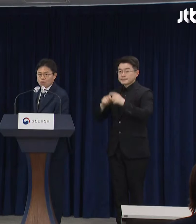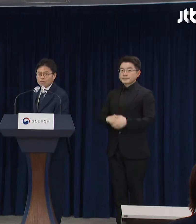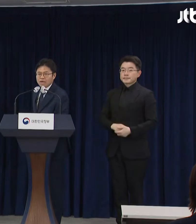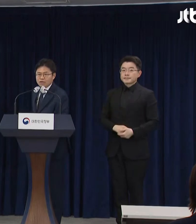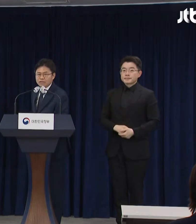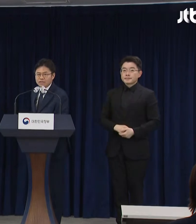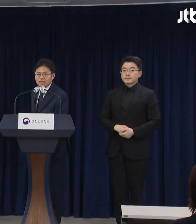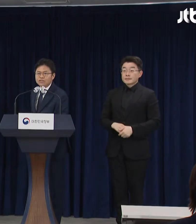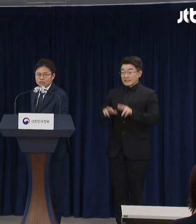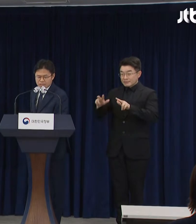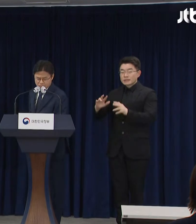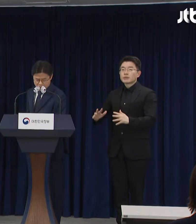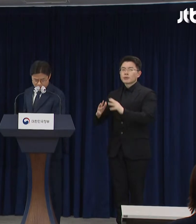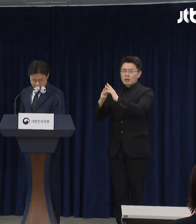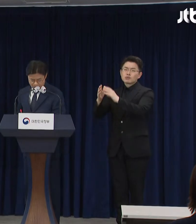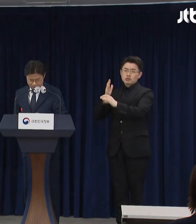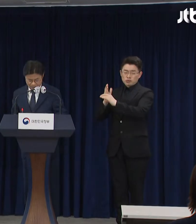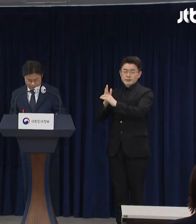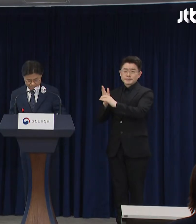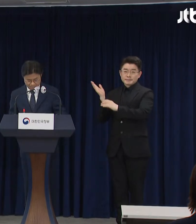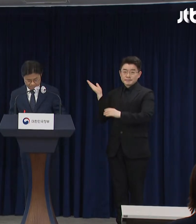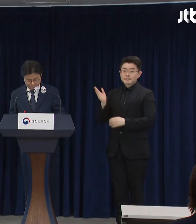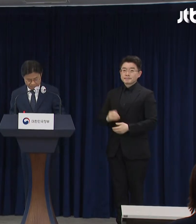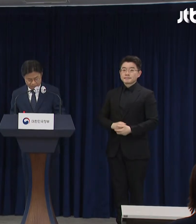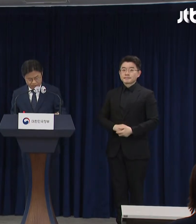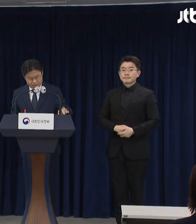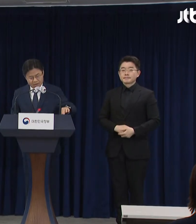것처럼 공사가 현재 진행 중에 있습니다.